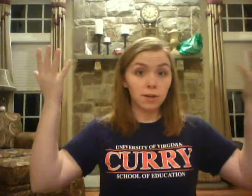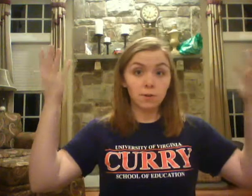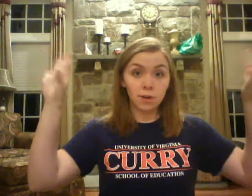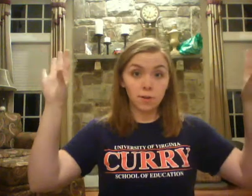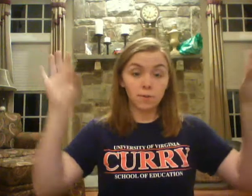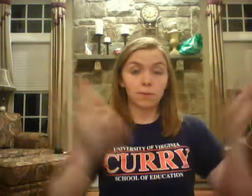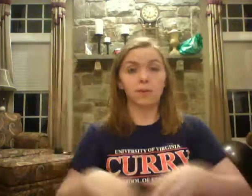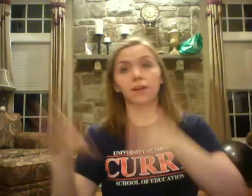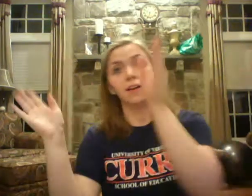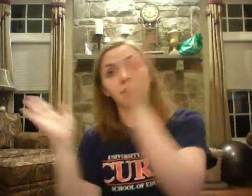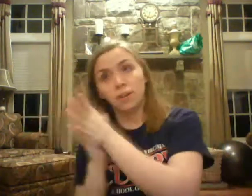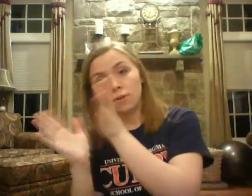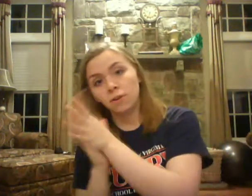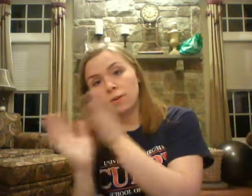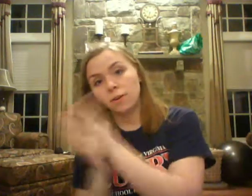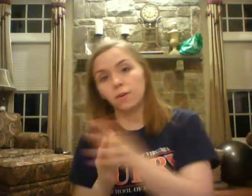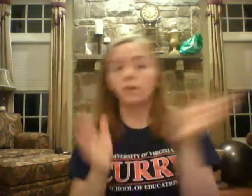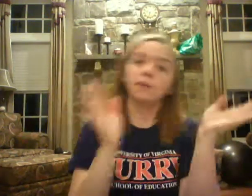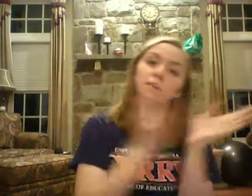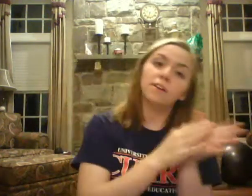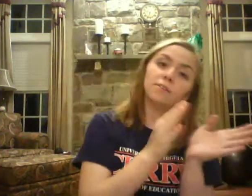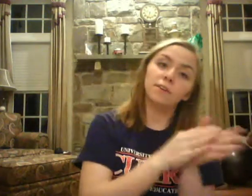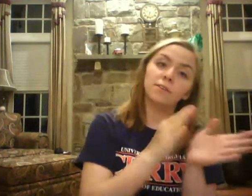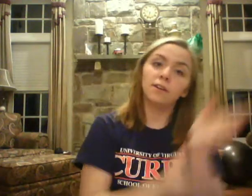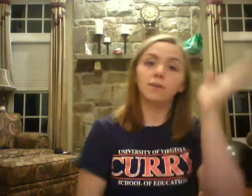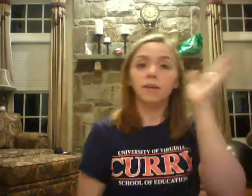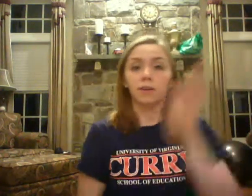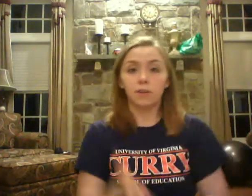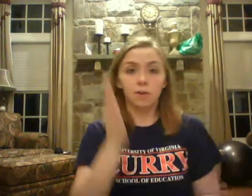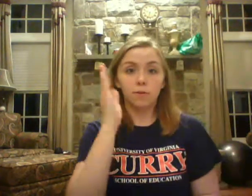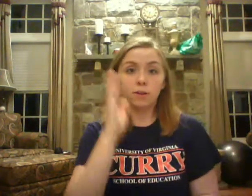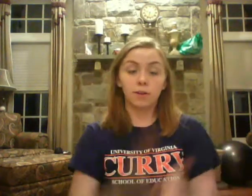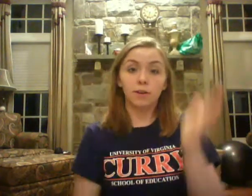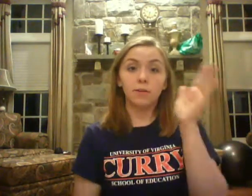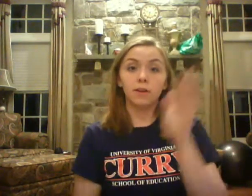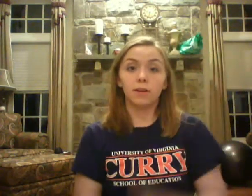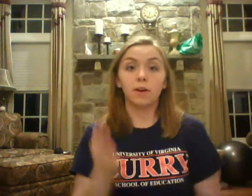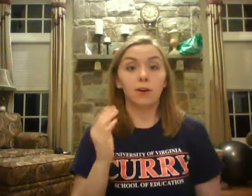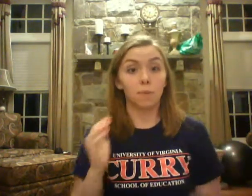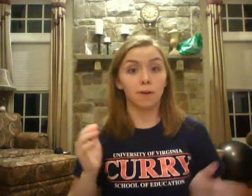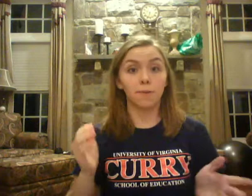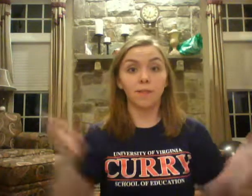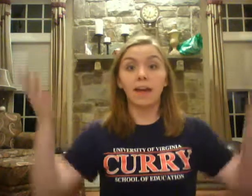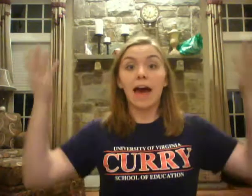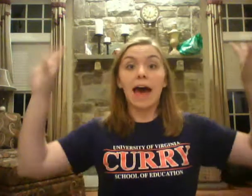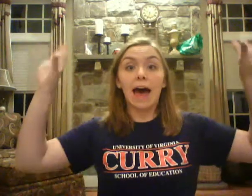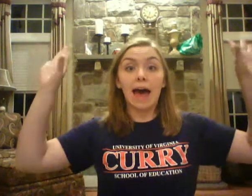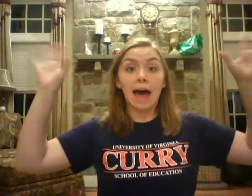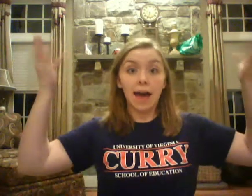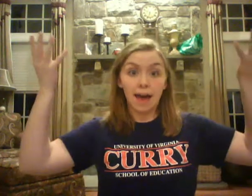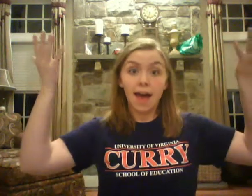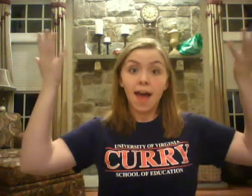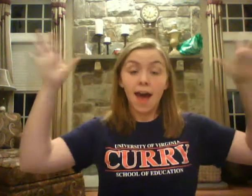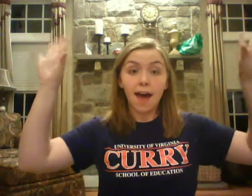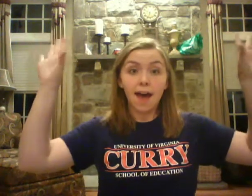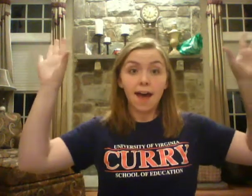no, no, no, no, no, no, no, no, no, no, no. Open your mouth. Ah,